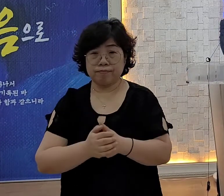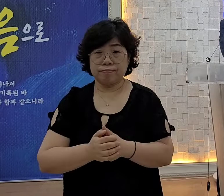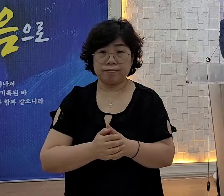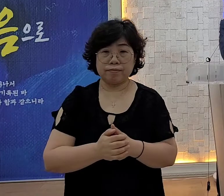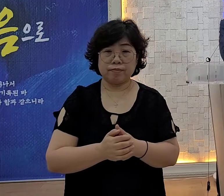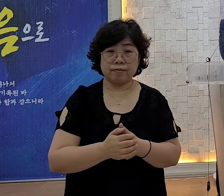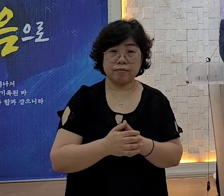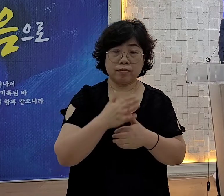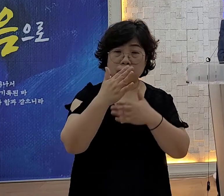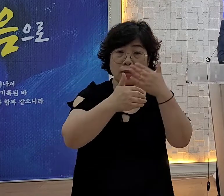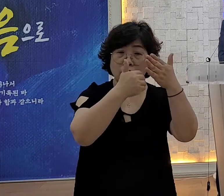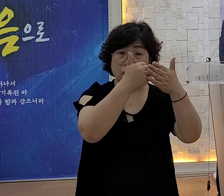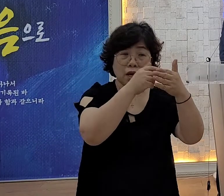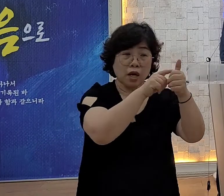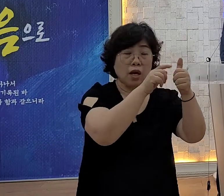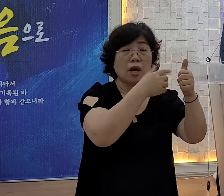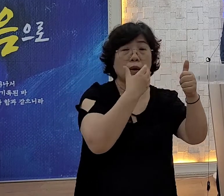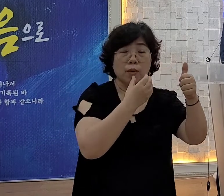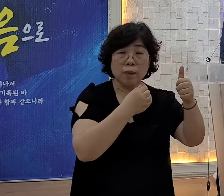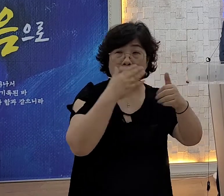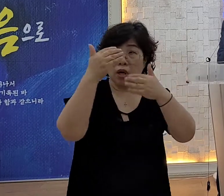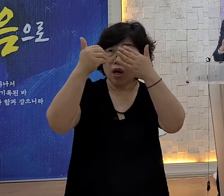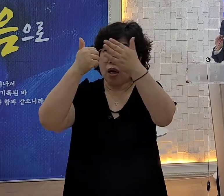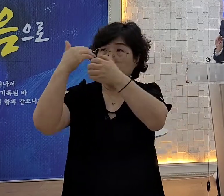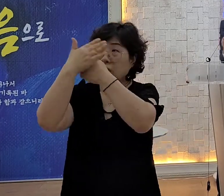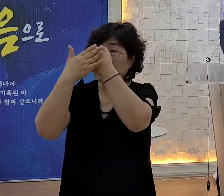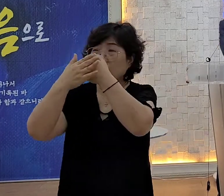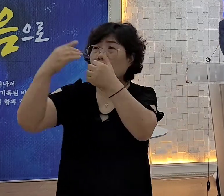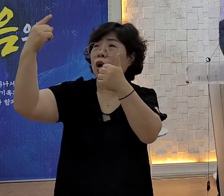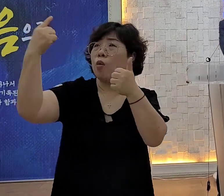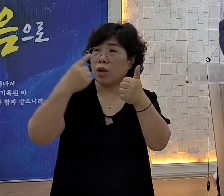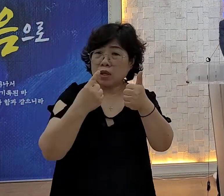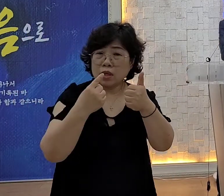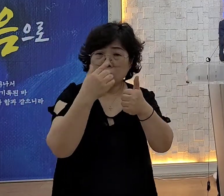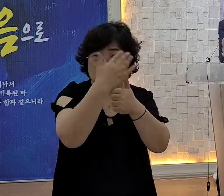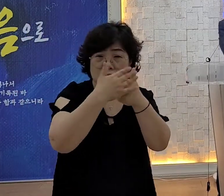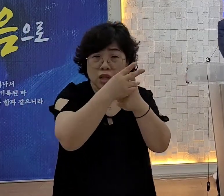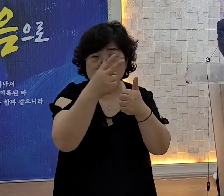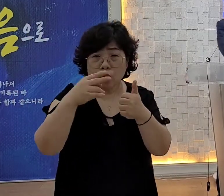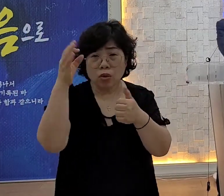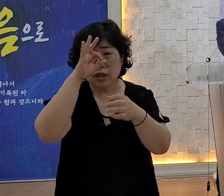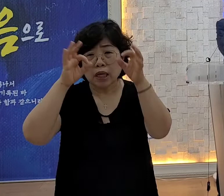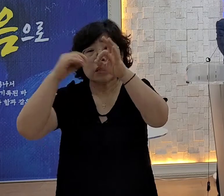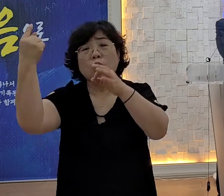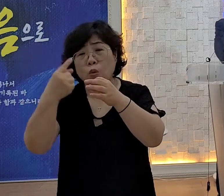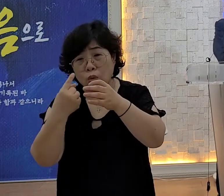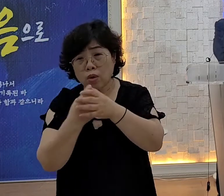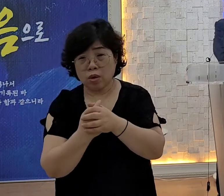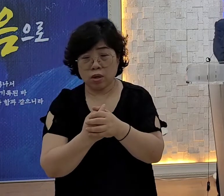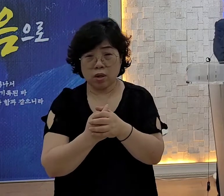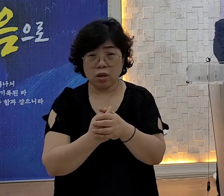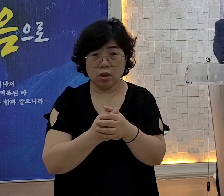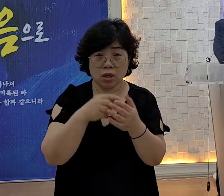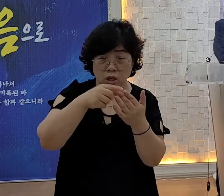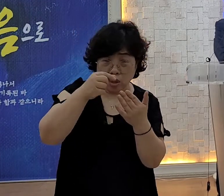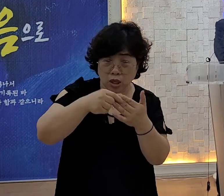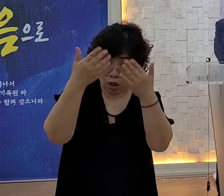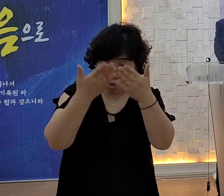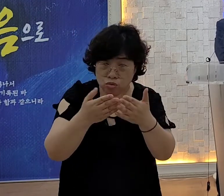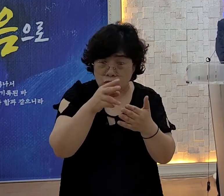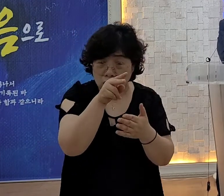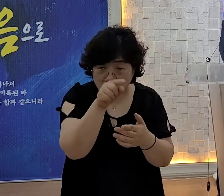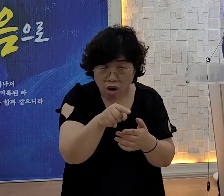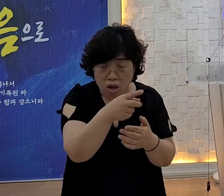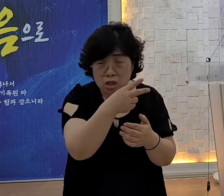하나님의 은혜가 임했어요. 은혜가 뭐라고요? 찾아오신 거예요. 우리를 선택해 주신 거예요. 이게 은혜예요.